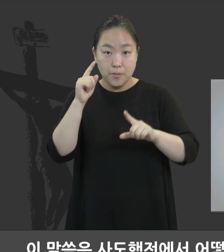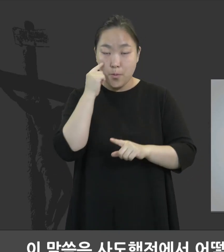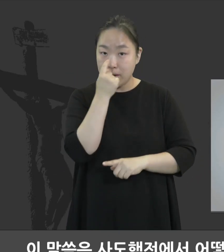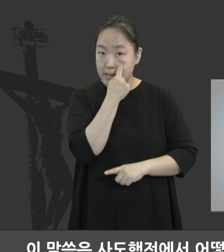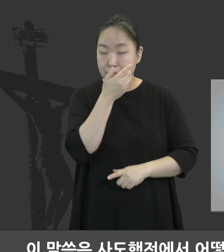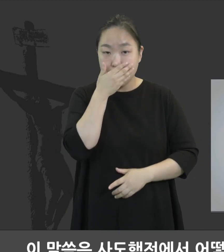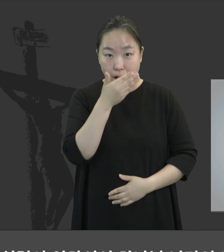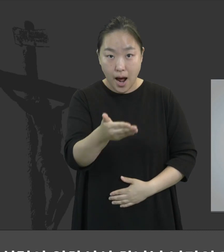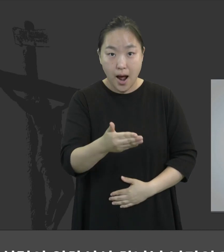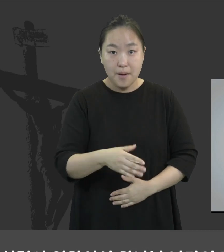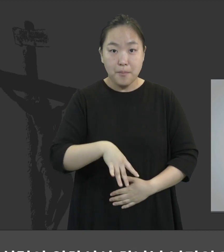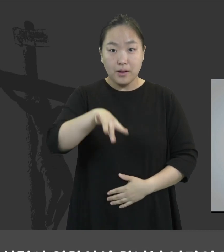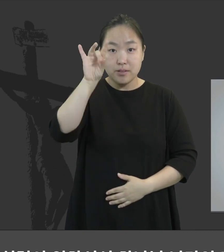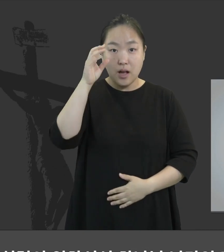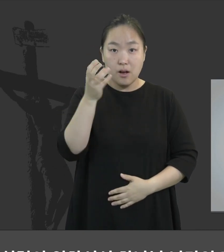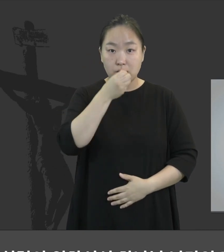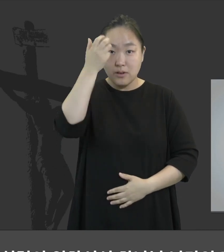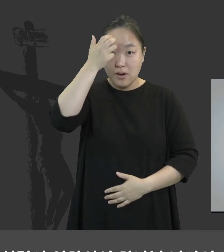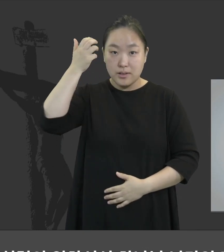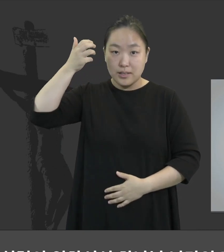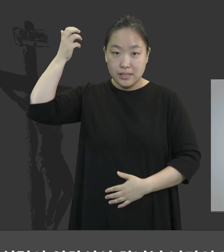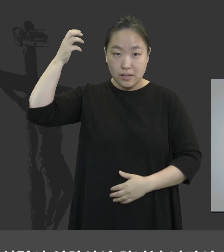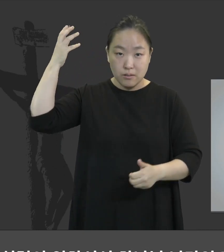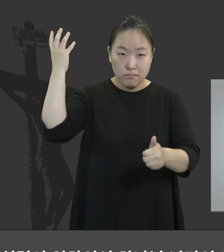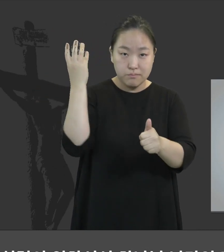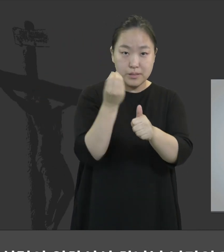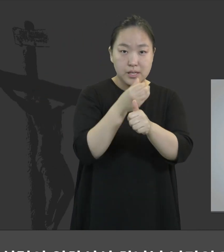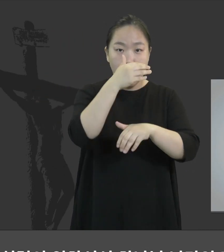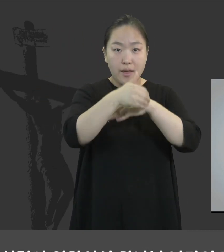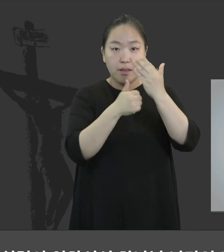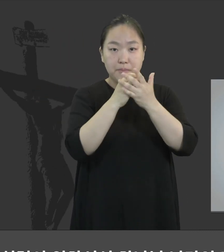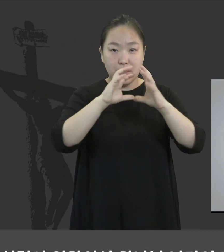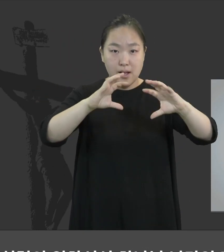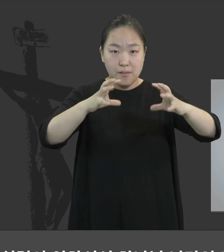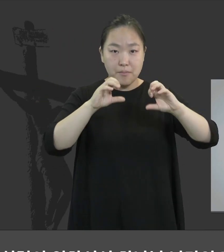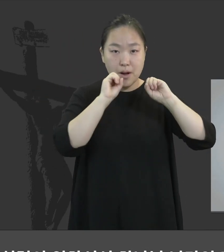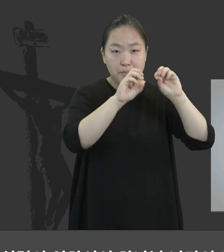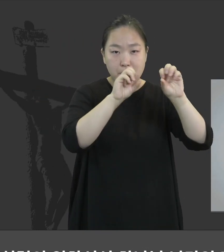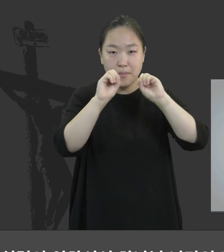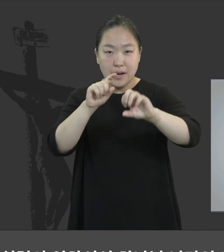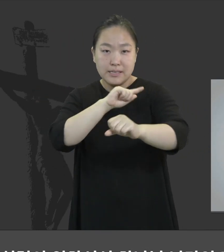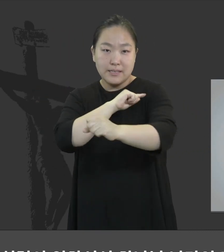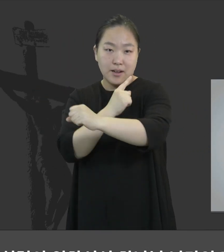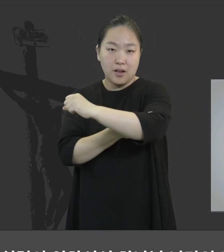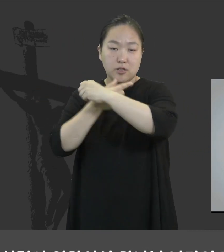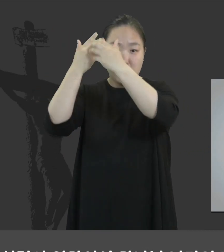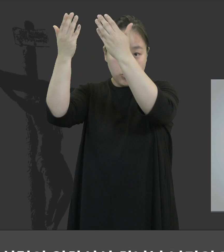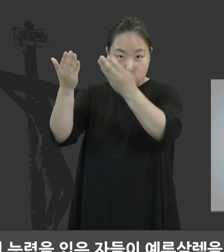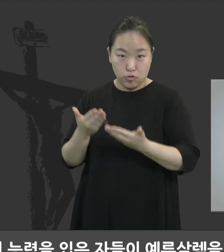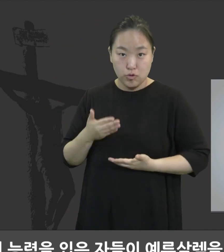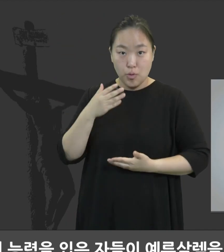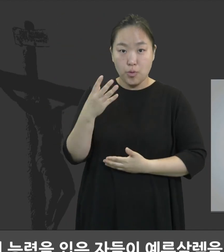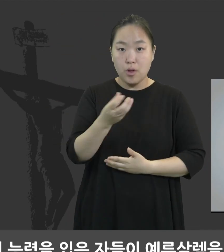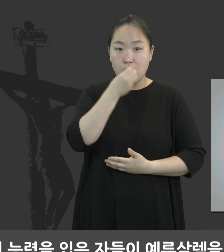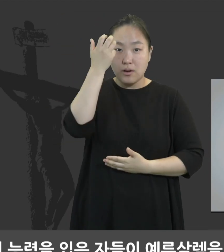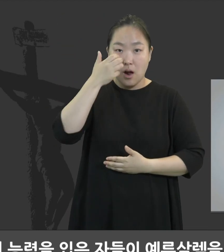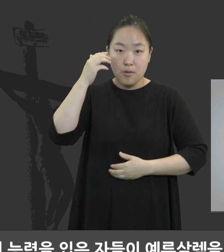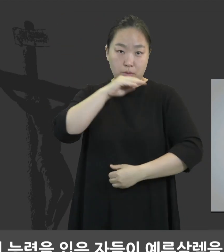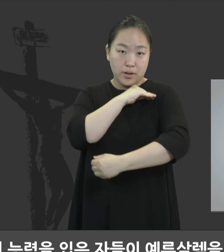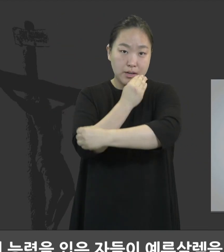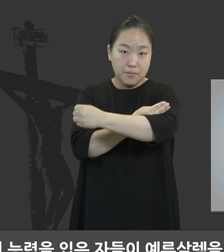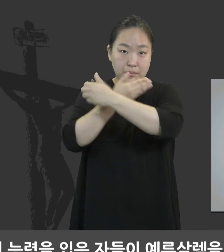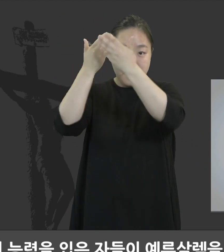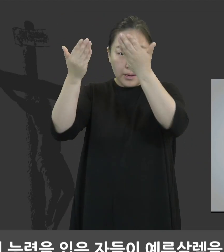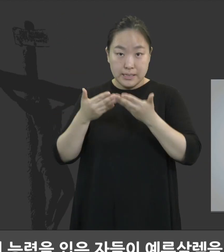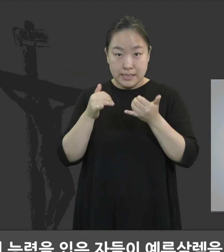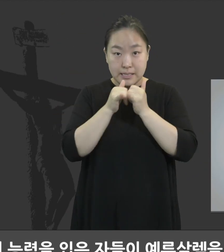보여줍니다. 먼저 성령이 임하셔서 하나님 나라의 메시지를 전파할 능력을 주시고 성령의 능력을 입은